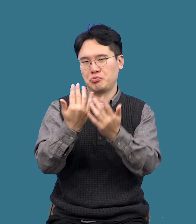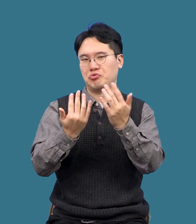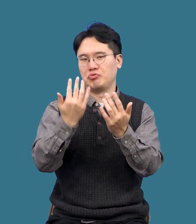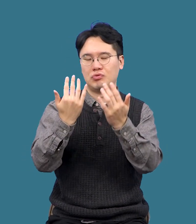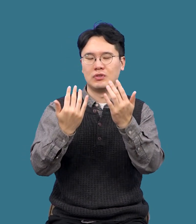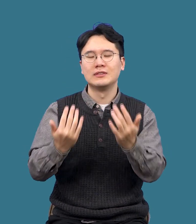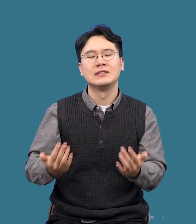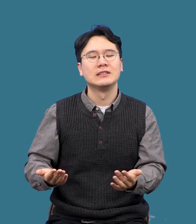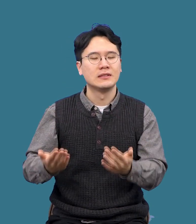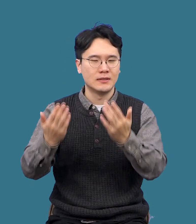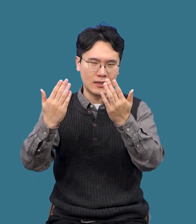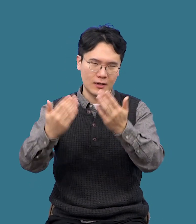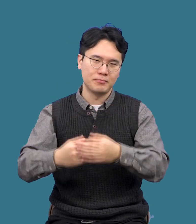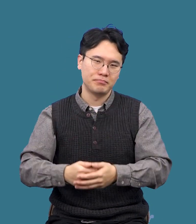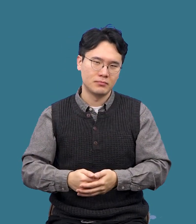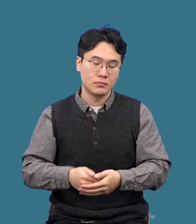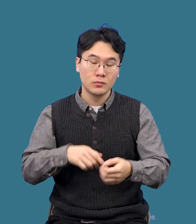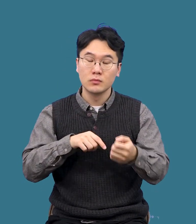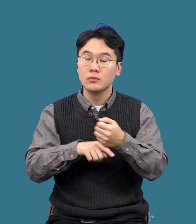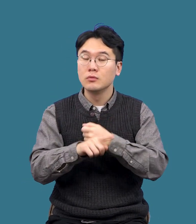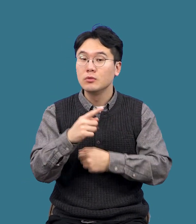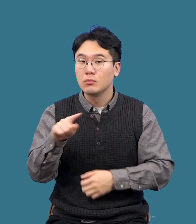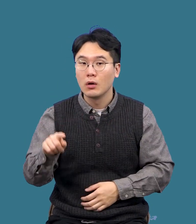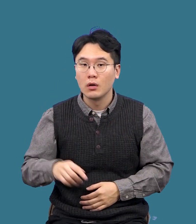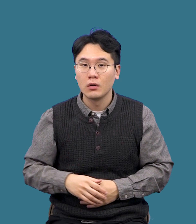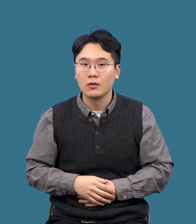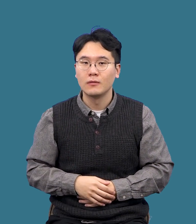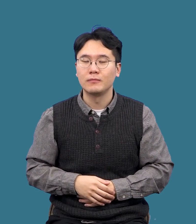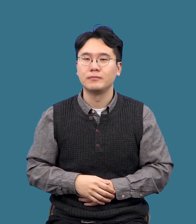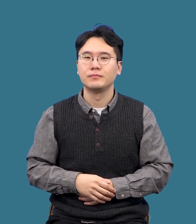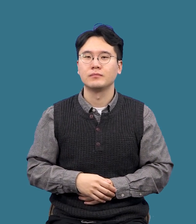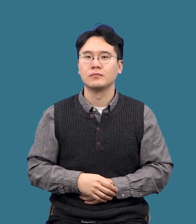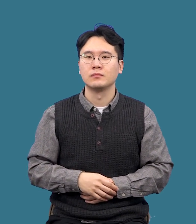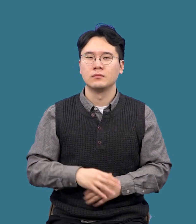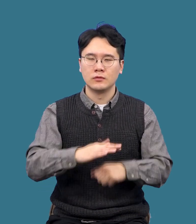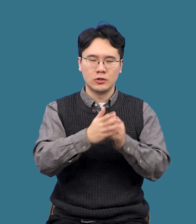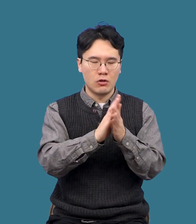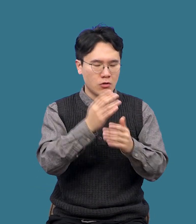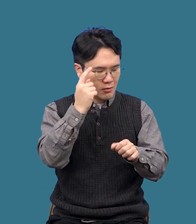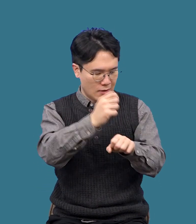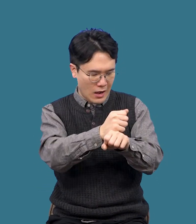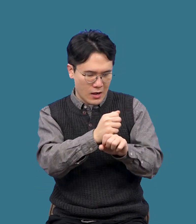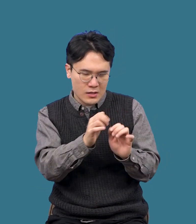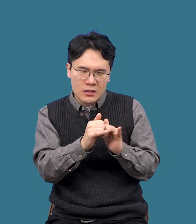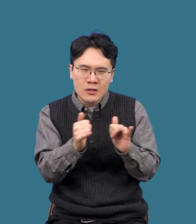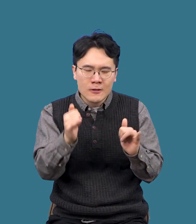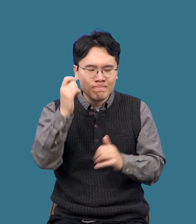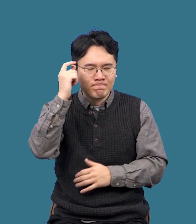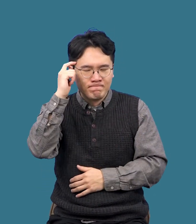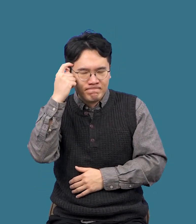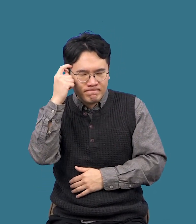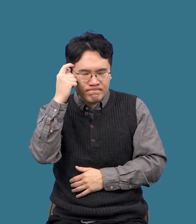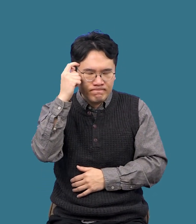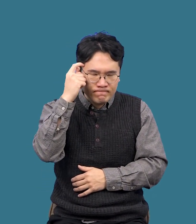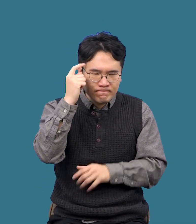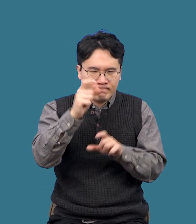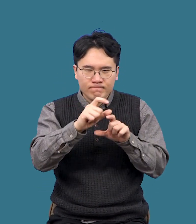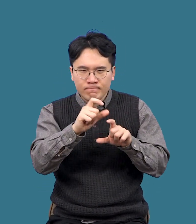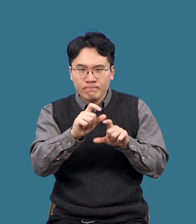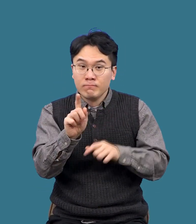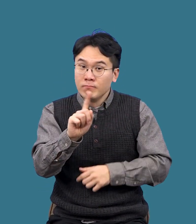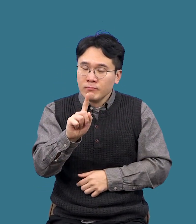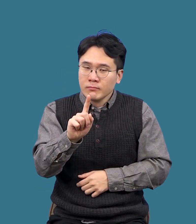그랬습니다. 무슨 의미입니까? 성경학자들은 여러 가지 추측을 하고 있습니다만은 가장